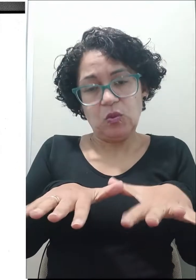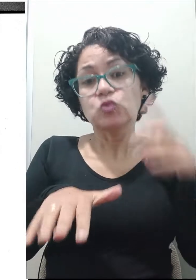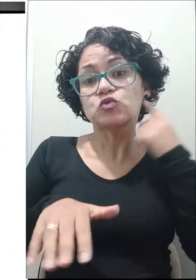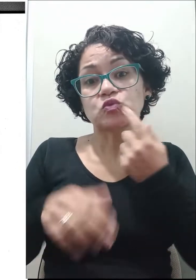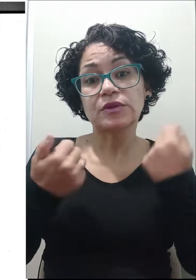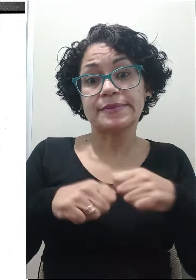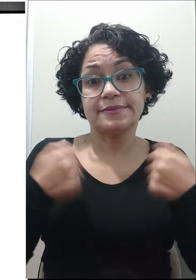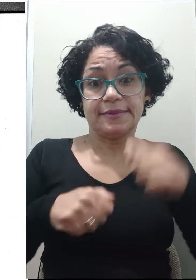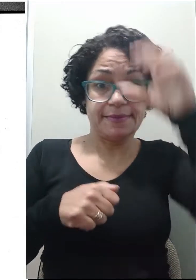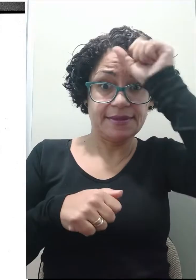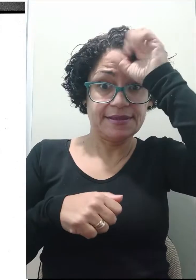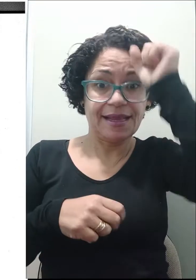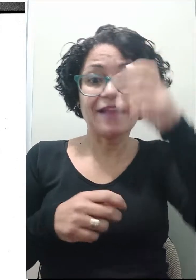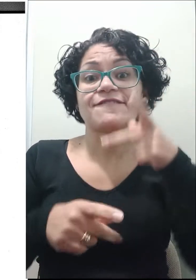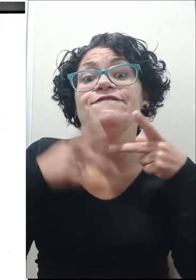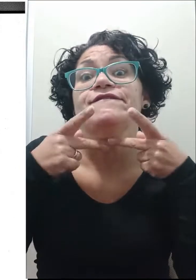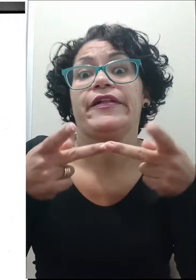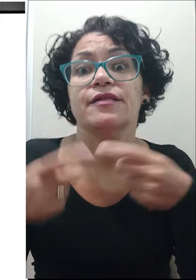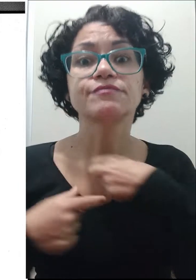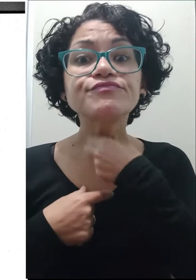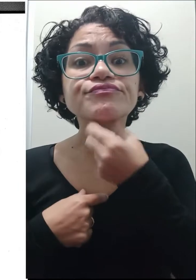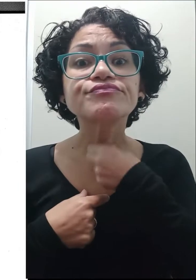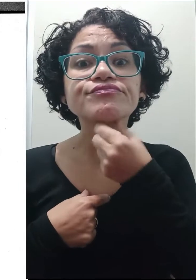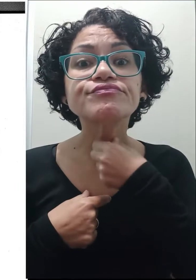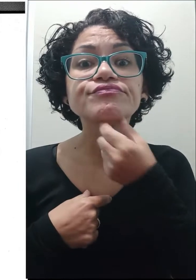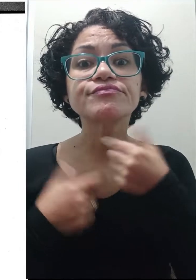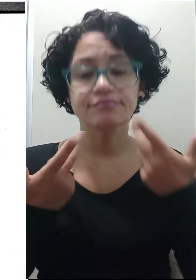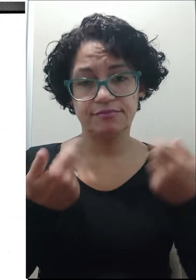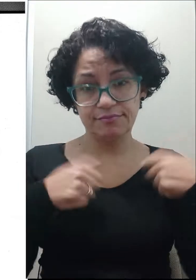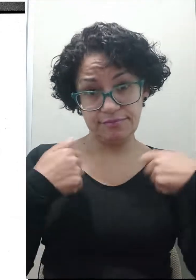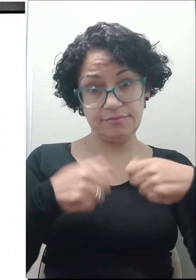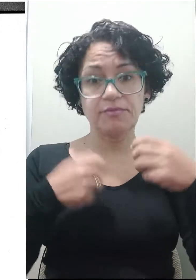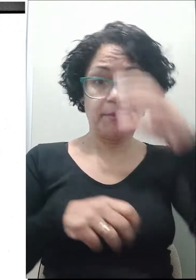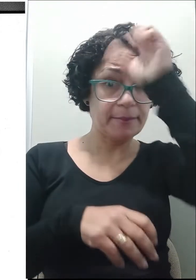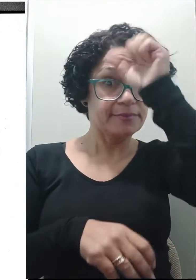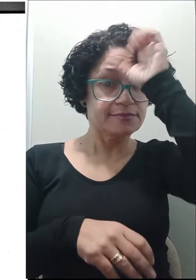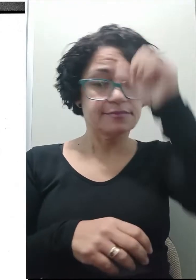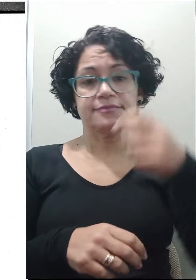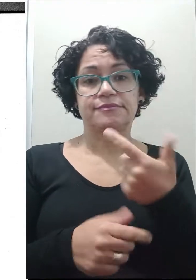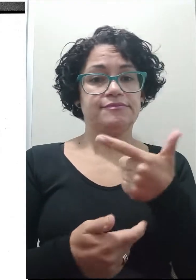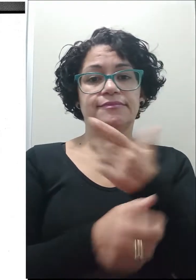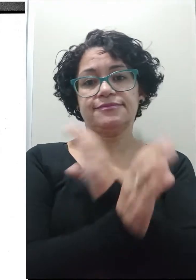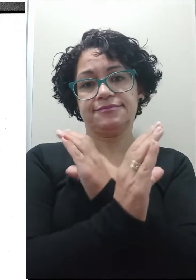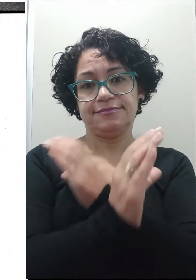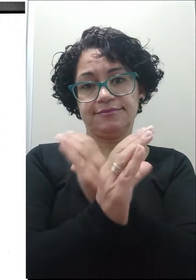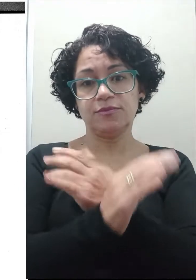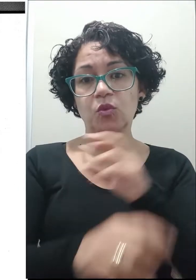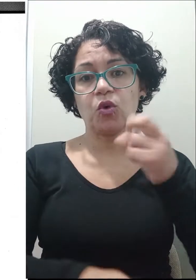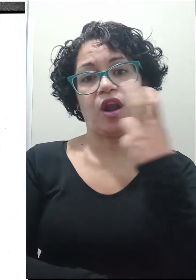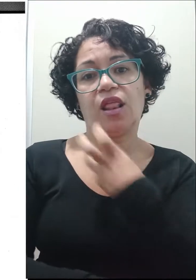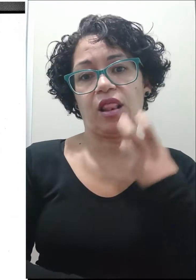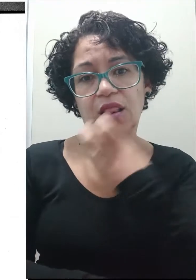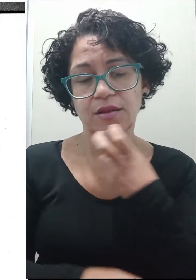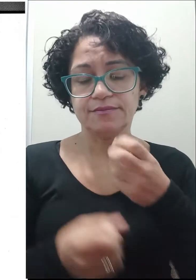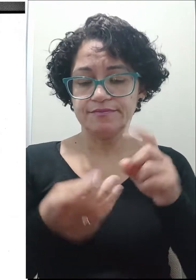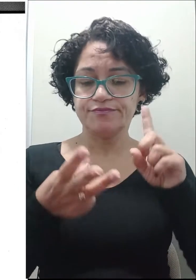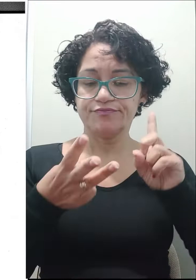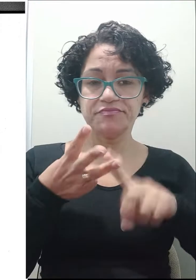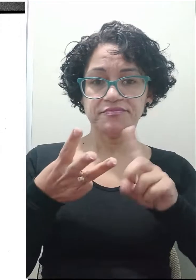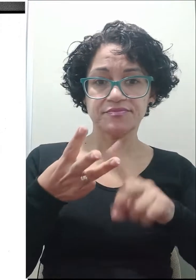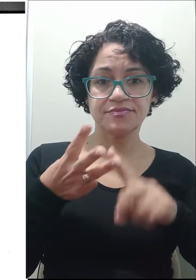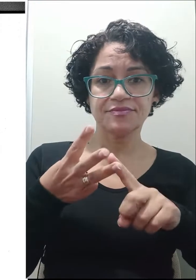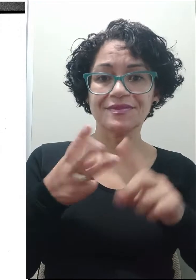surdo aprender a comunicar-se pelo uso da fala e da leitura labial. O